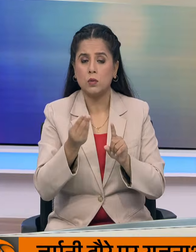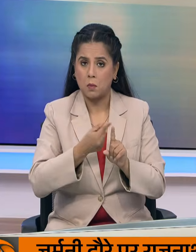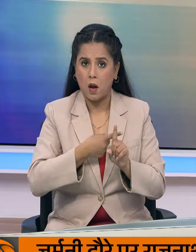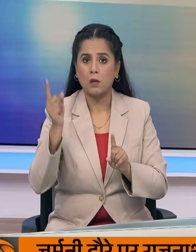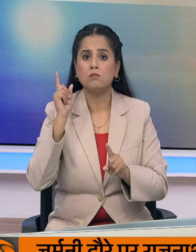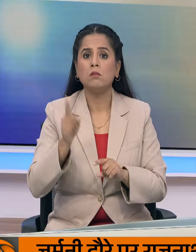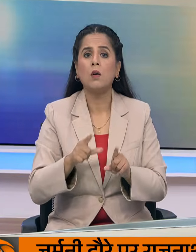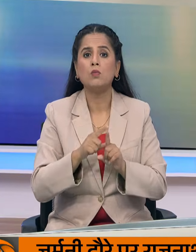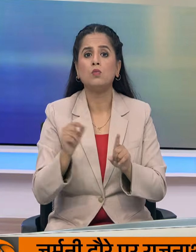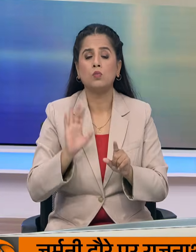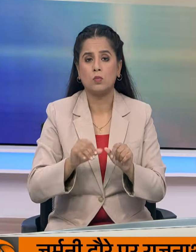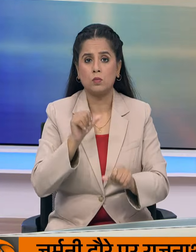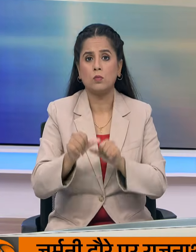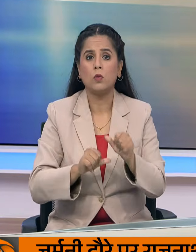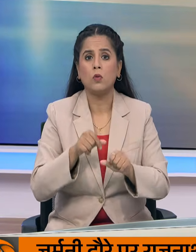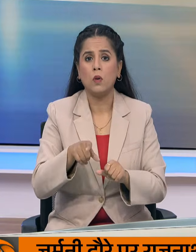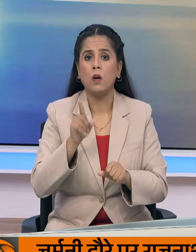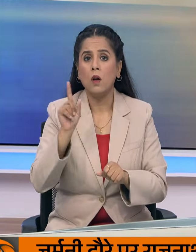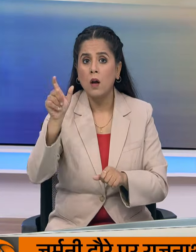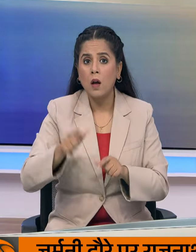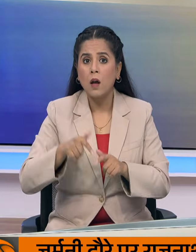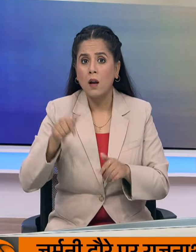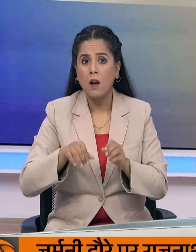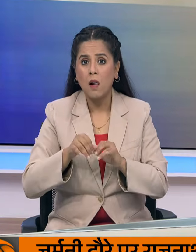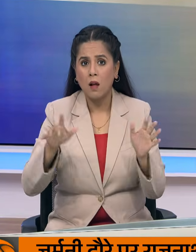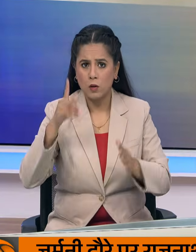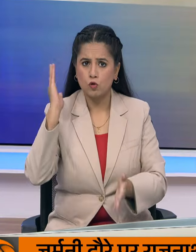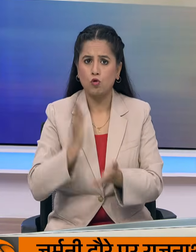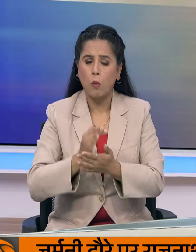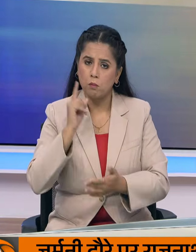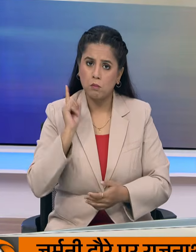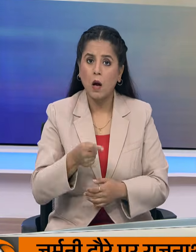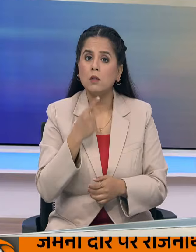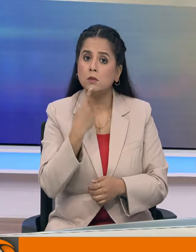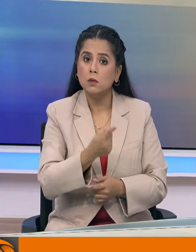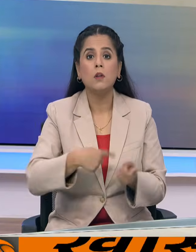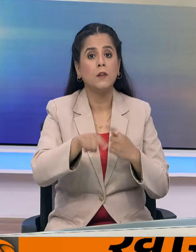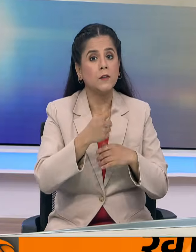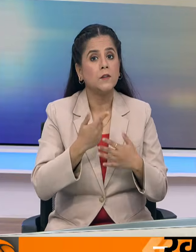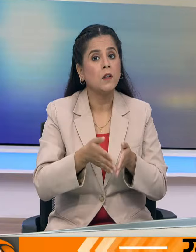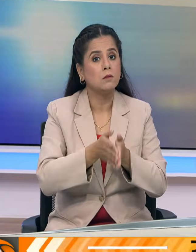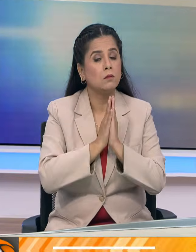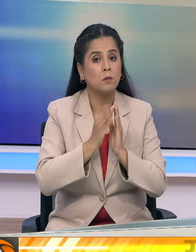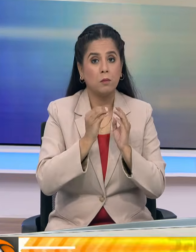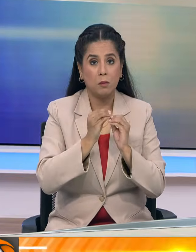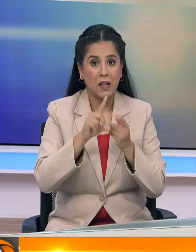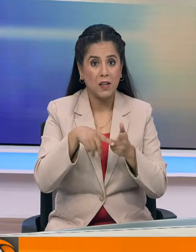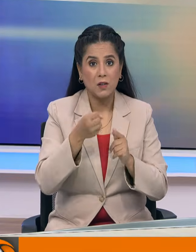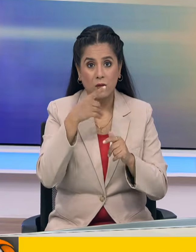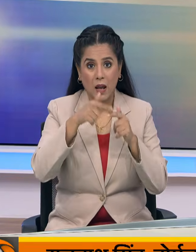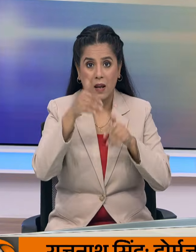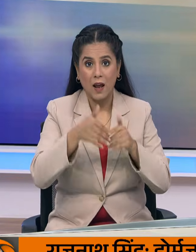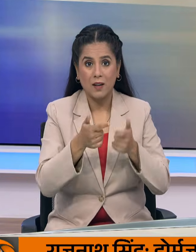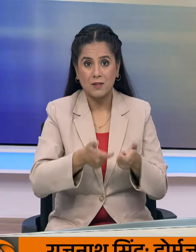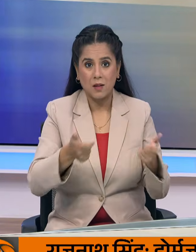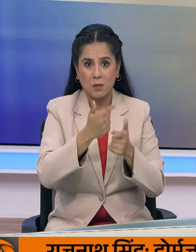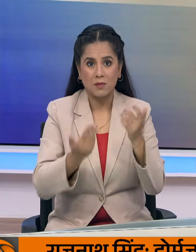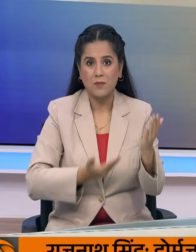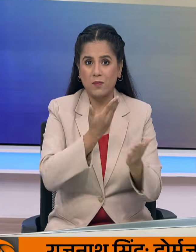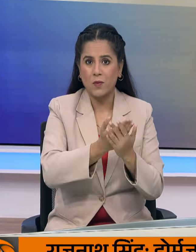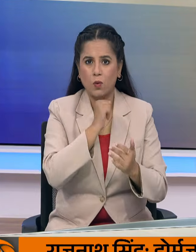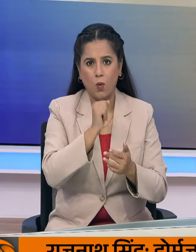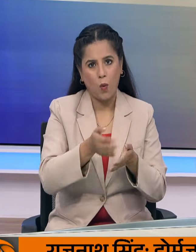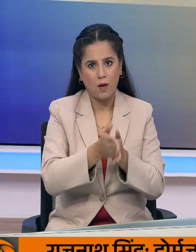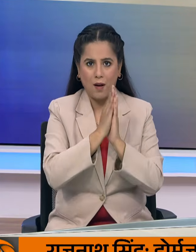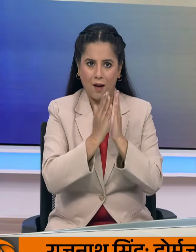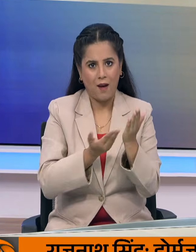की जाए और उन पर उपयुक्त चुनाव प्रचार प्रतिबंध लगाए जाएं। भाजपा ने निर्वाचन आयोग को सौंपी गई अपनी